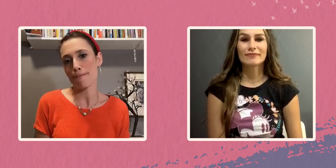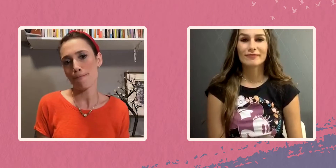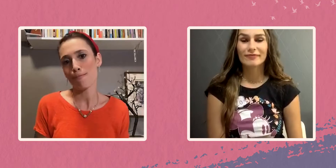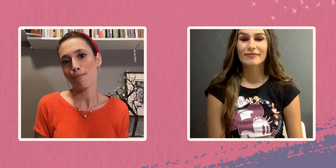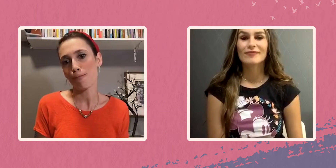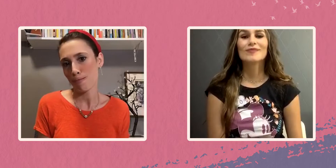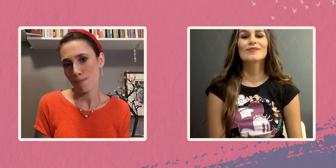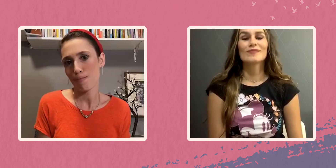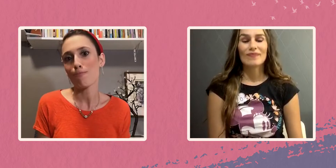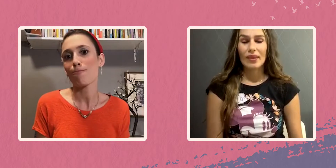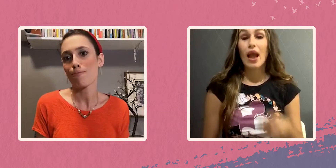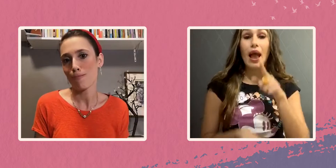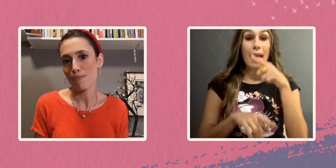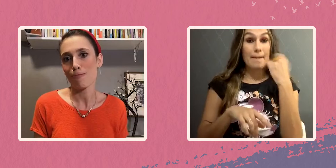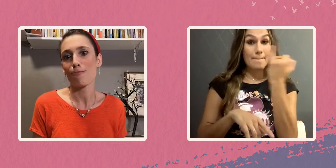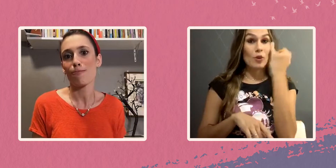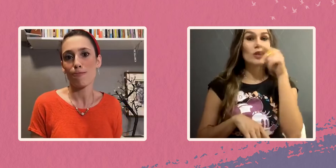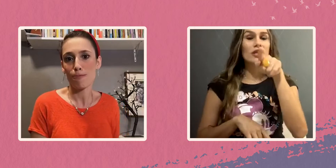comunicar.